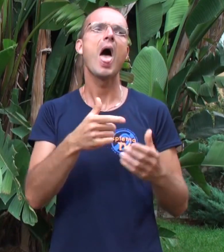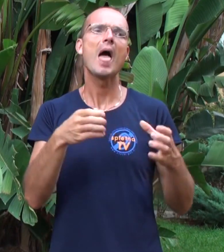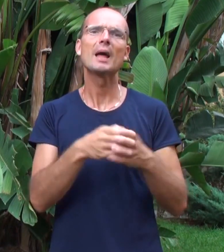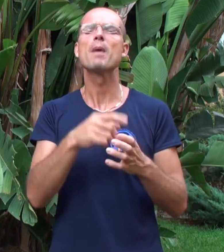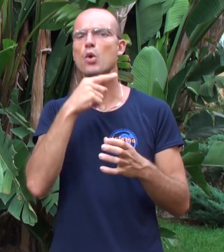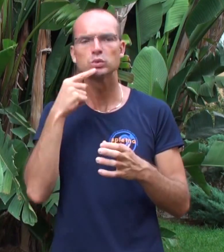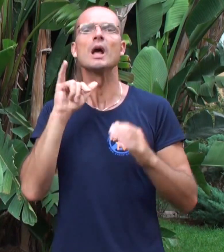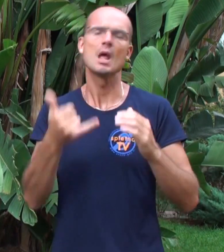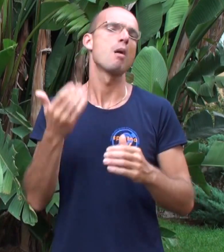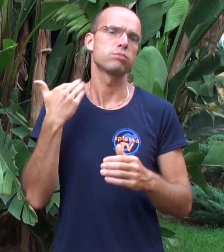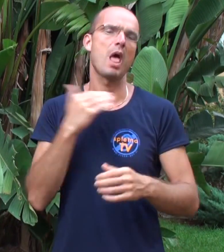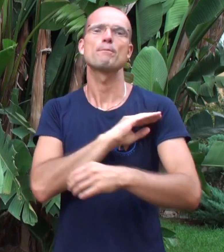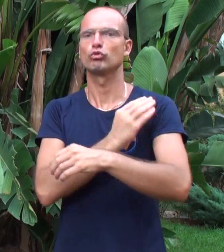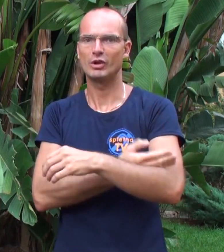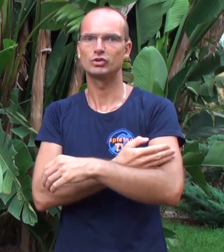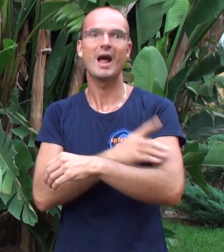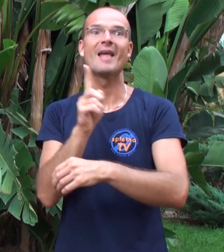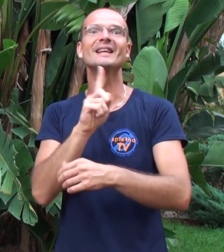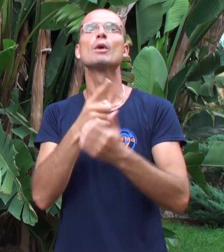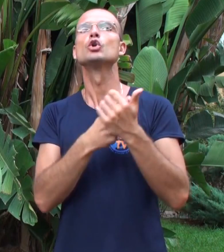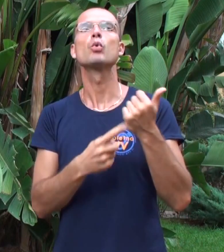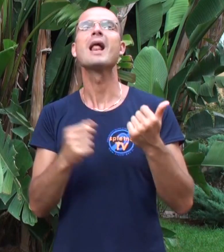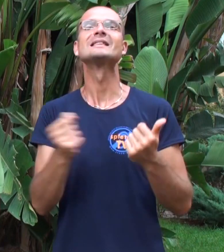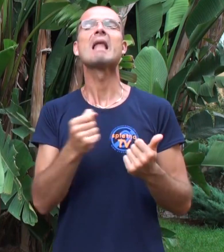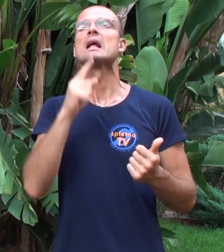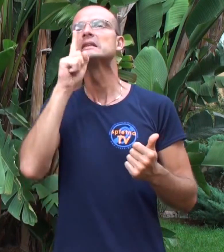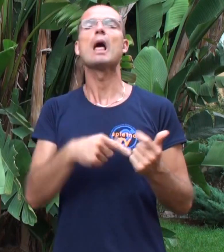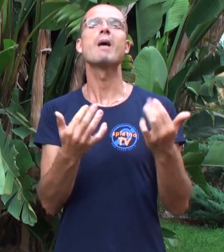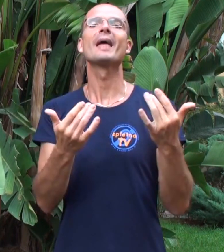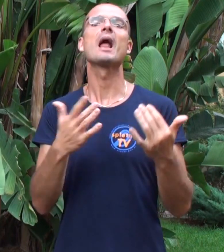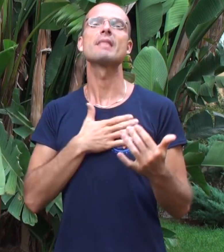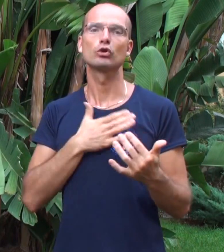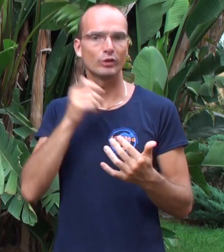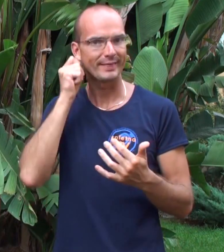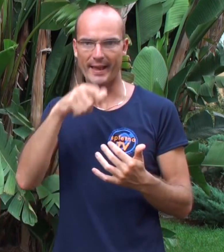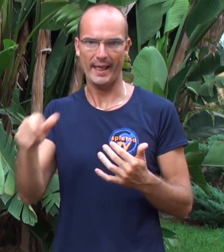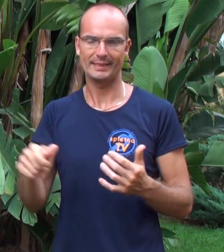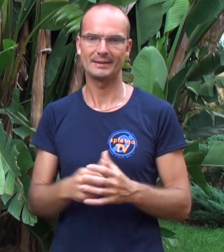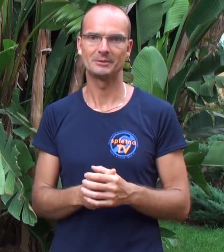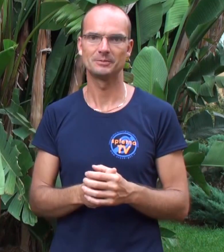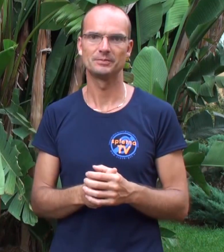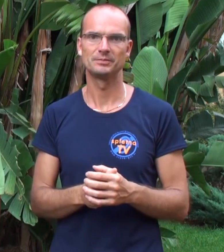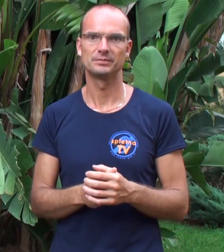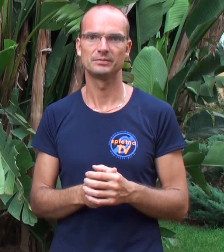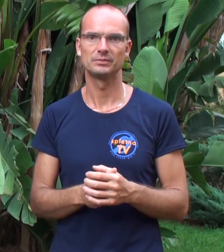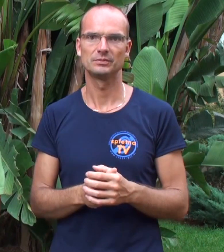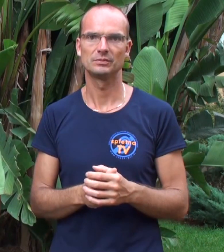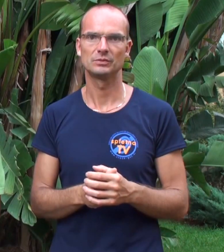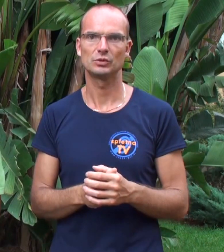močnejša in nismo izgubili zaradi slabe predstave naših deklet.